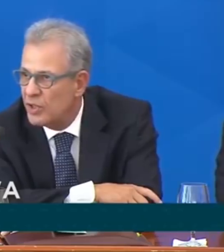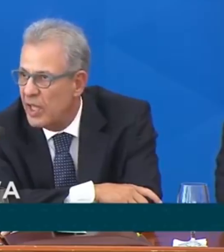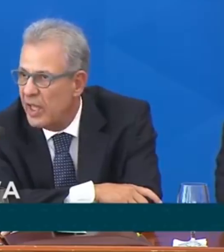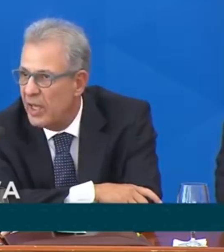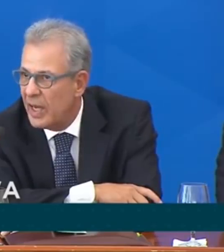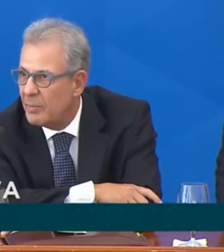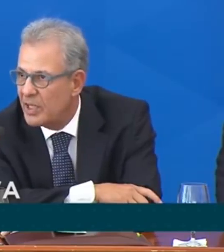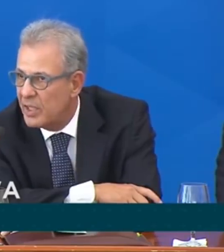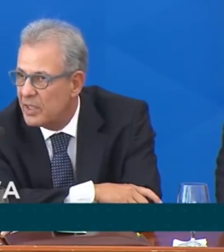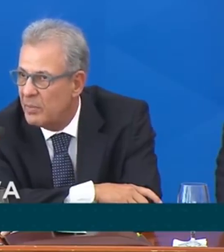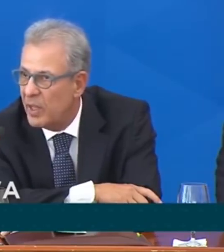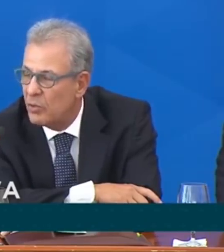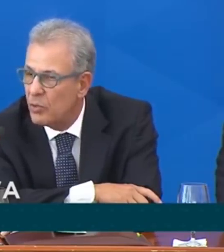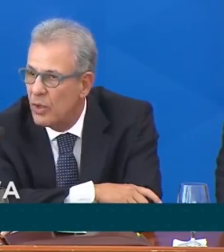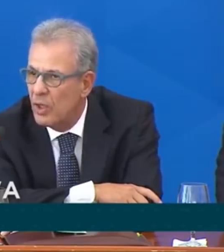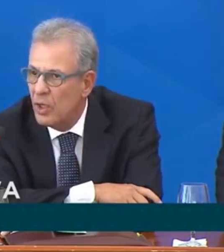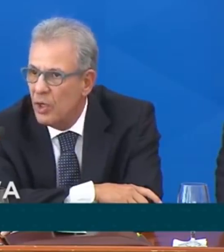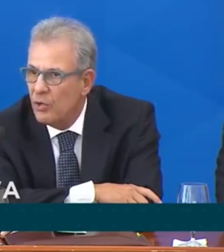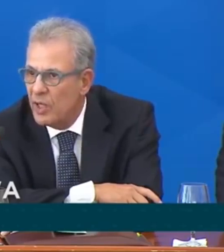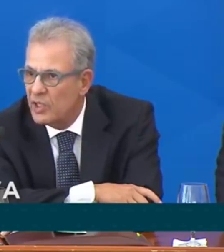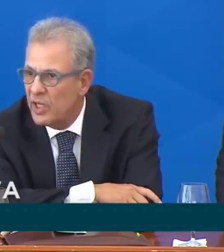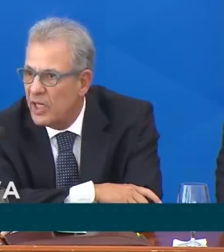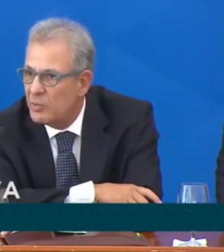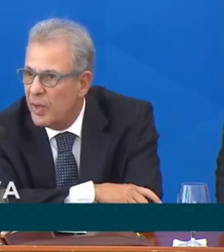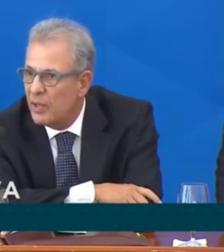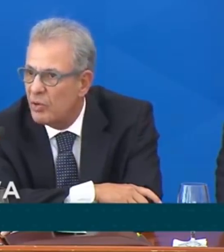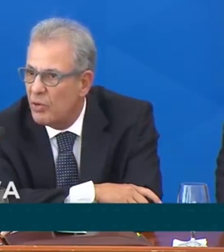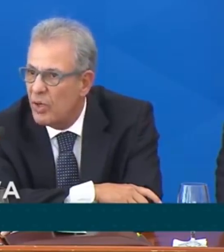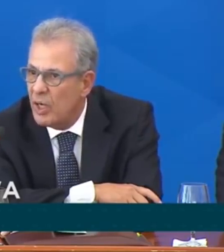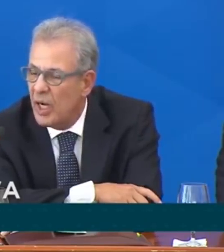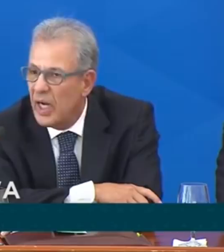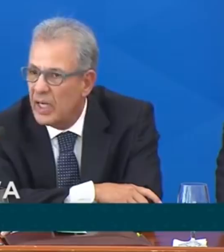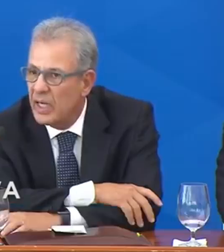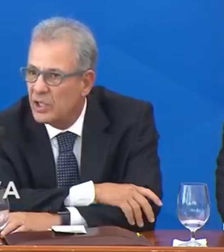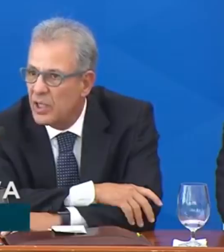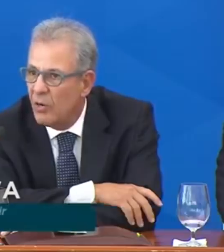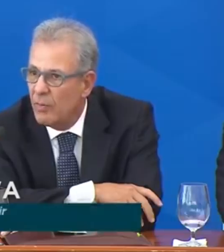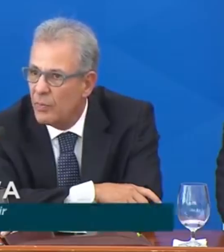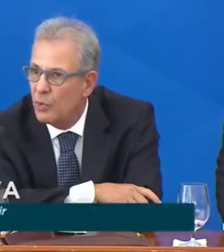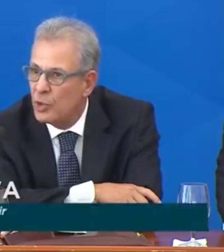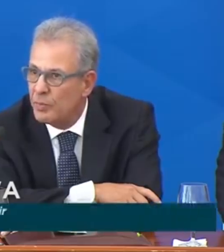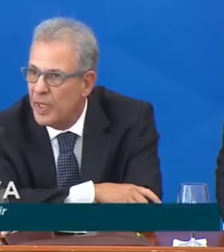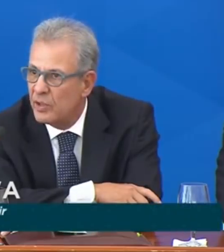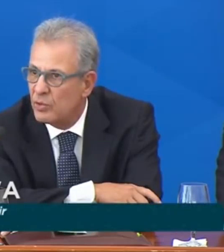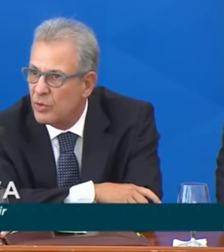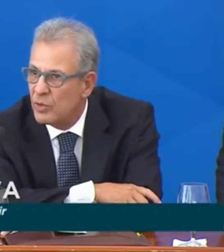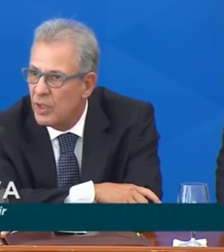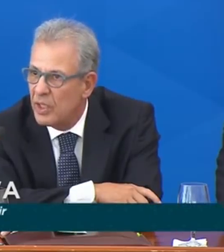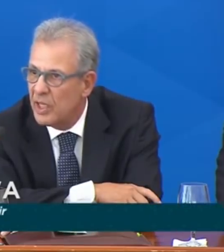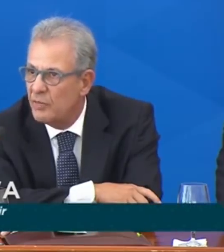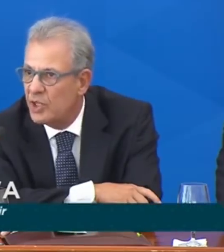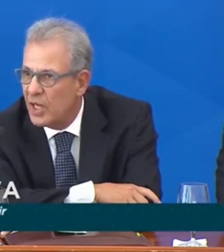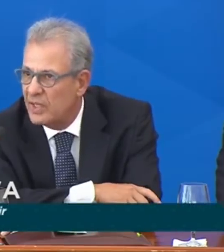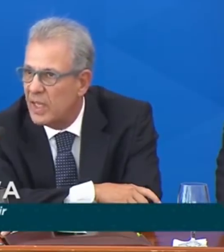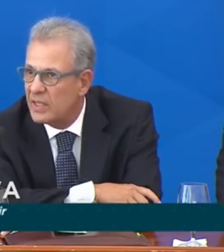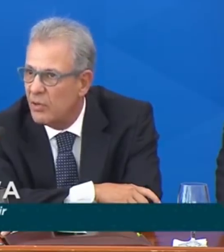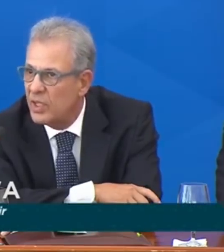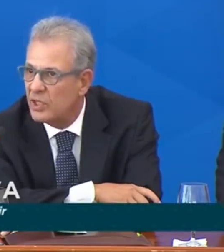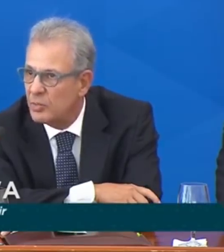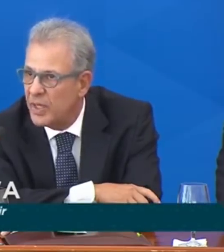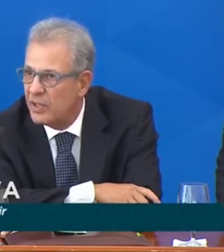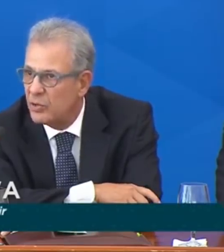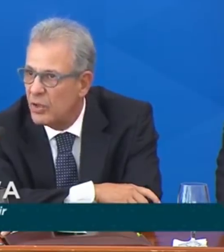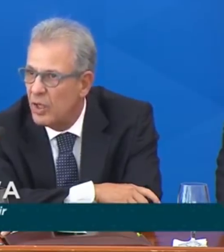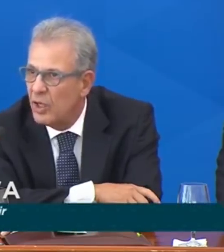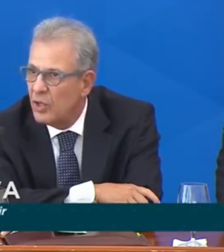postos de abastecimento. No que diz respeito à questão dos preços, da fiscalização